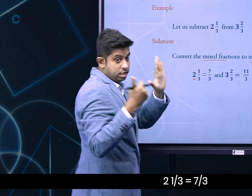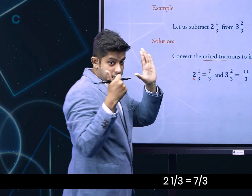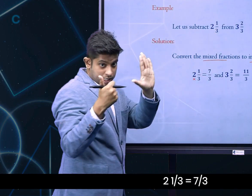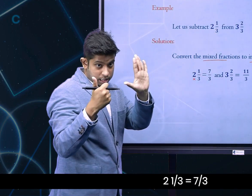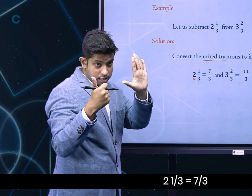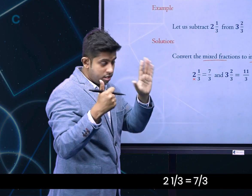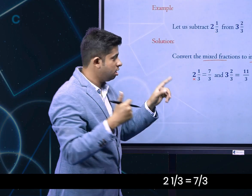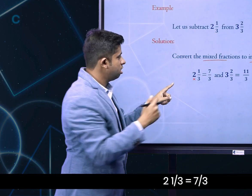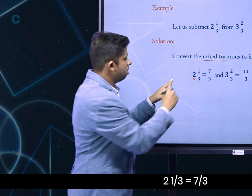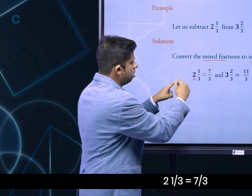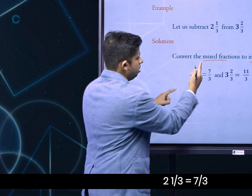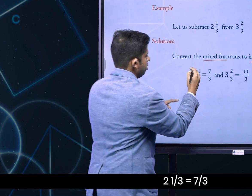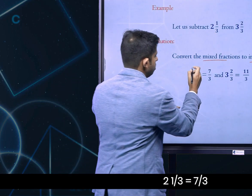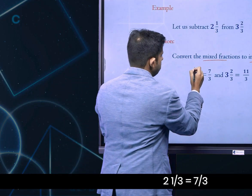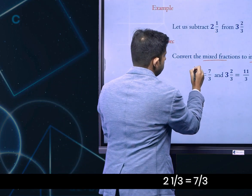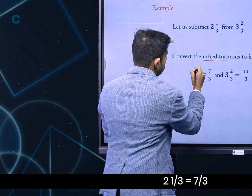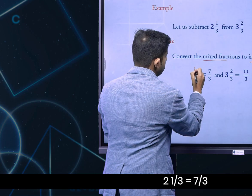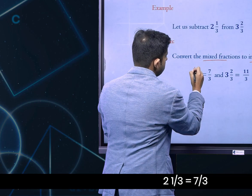2.1/3 बरोबर 7/3.